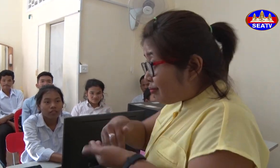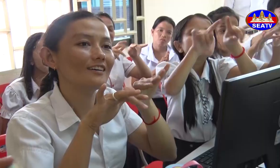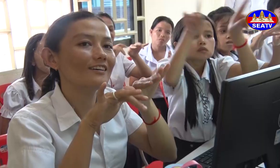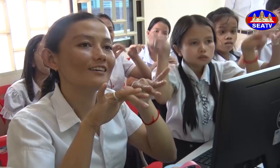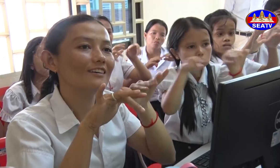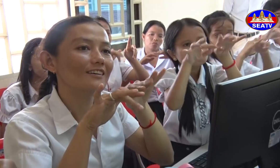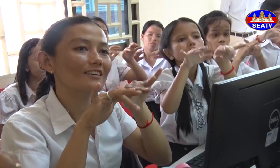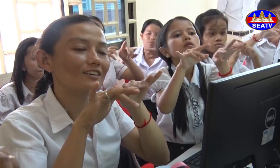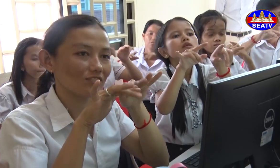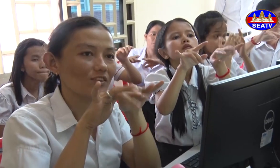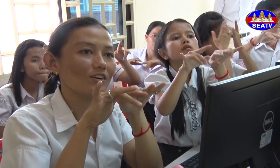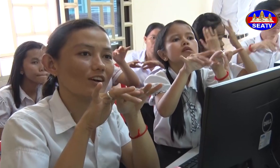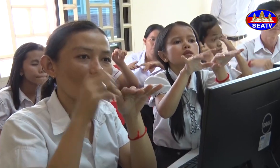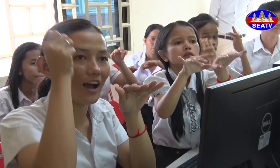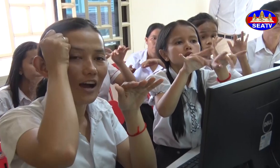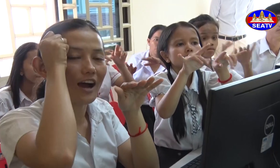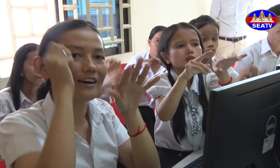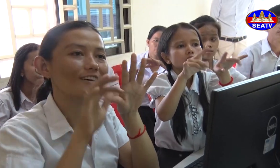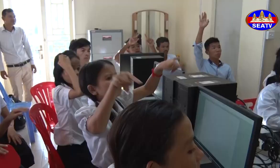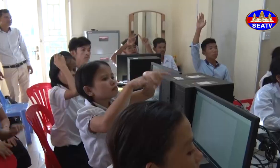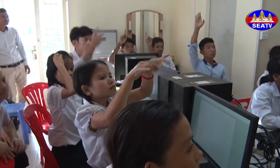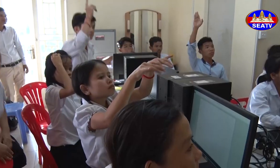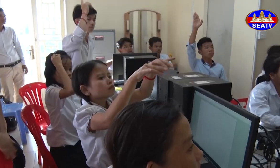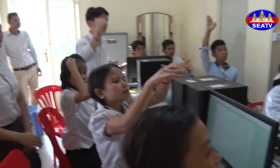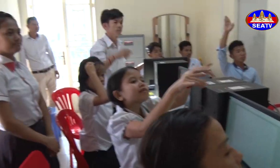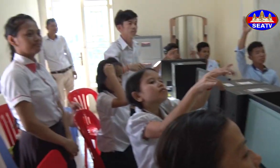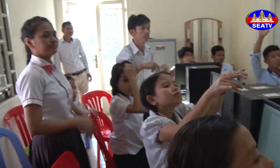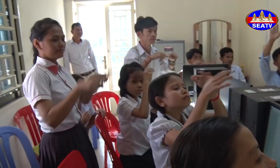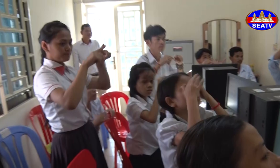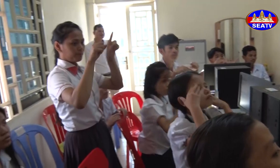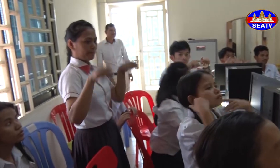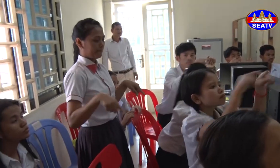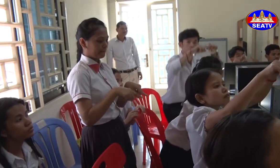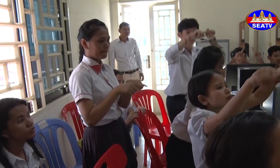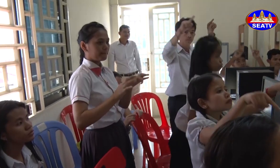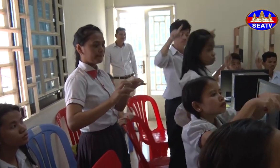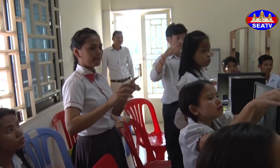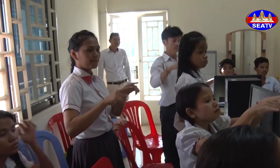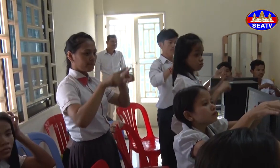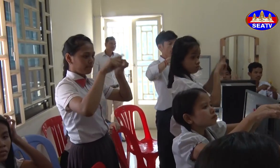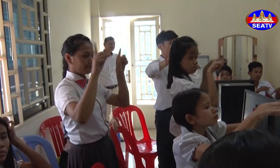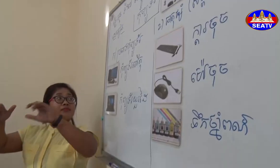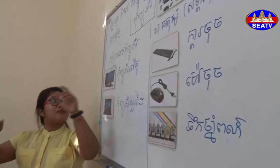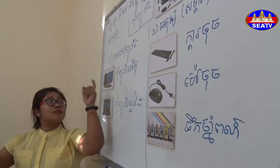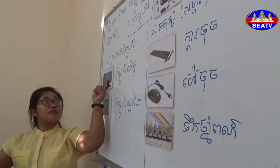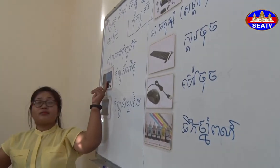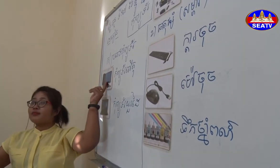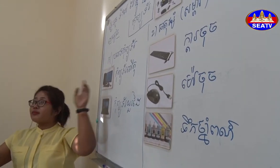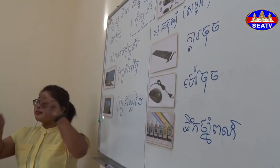េះគឺជាថ្នាក់រៀនមួយដែលមានសិស្សច្រើនប៉ុន្តែបែរជាមិនមានសំឡេងដូចថ្នាក់ធម្មតាទៅវិញដោយសារតែថ្នាក់នេះគឺជាថ្នាក់បង្រៀនភាសាសញ្ញានិ